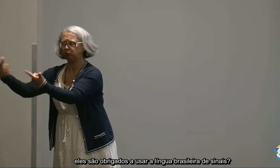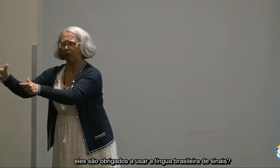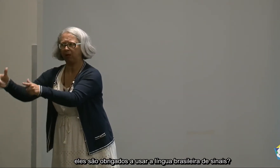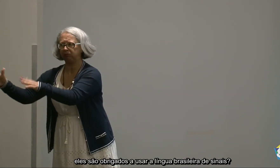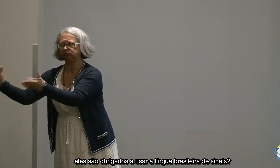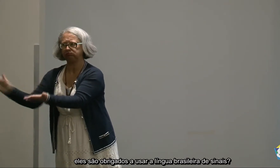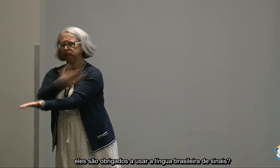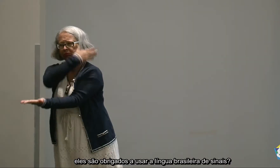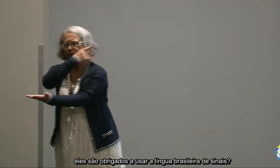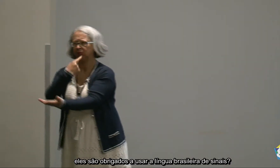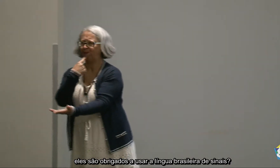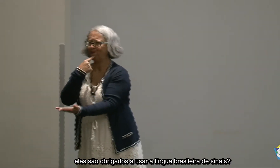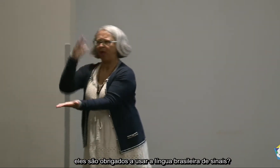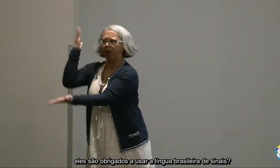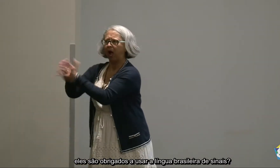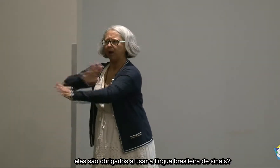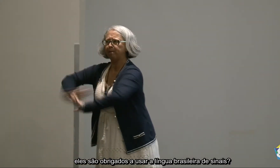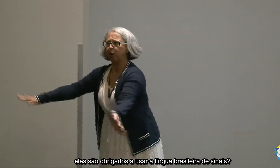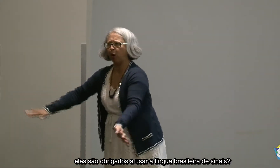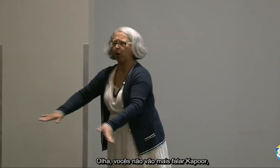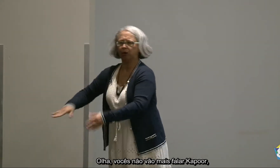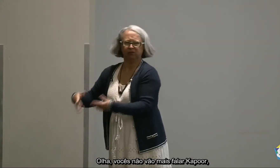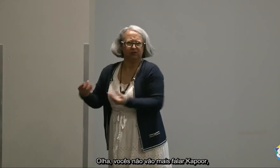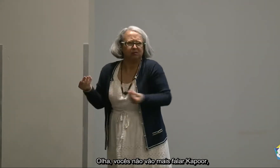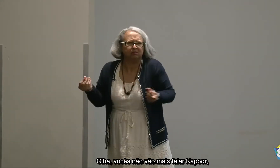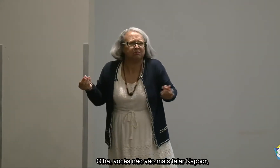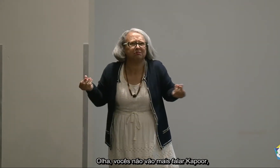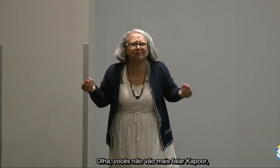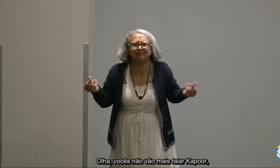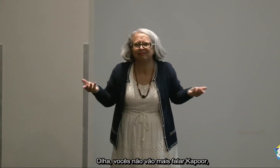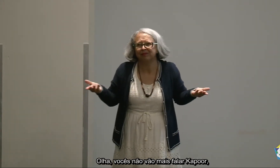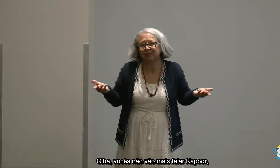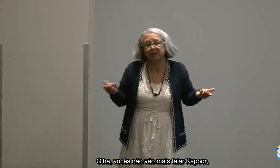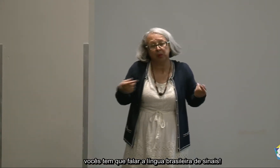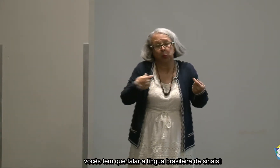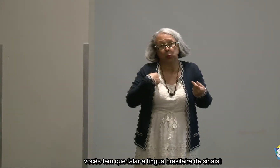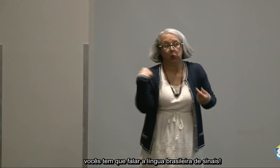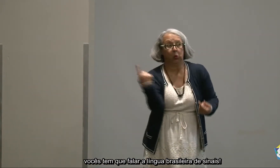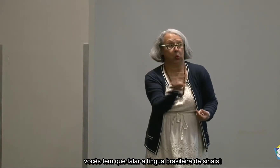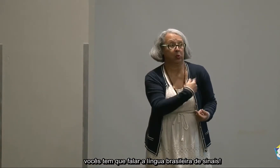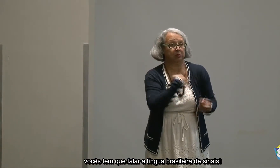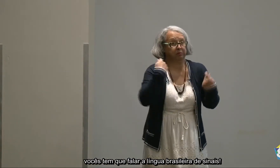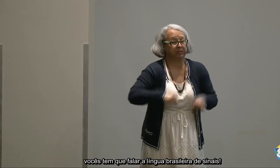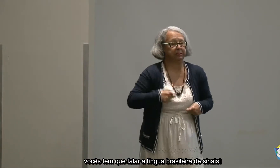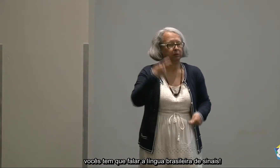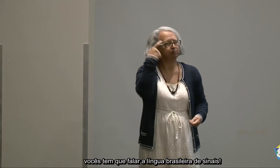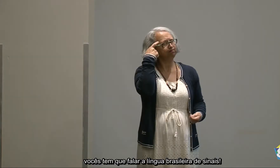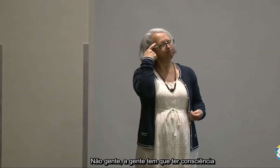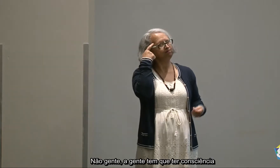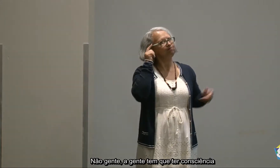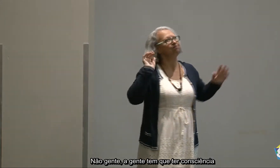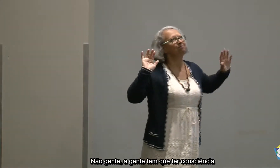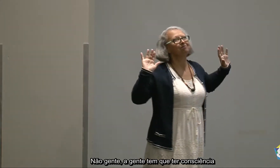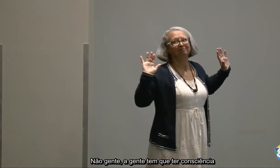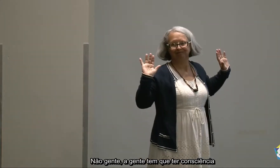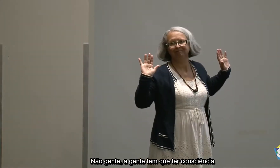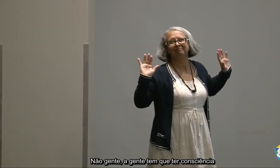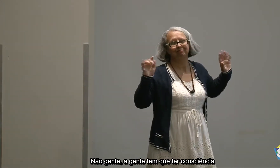Eles são obrigados a usar a língua brasileira de sinais? Olha, vocês não vão falar mais Capô, vocês têm que falar a língua brasileira de sinais. Não, gente. A gente tem que ter